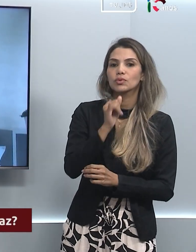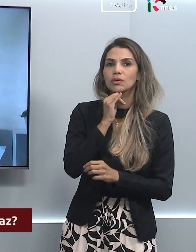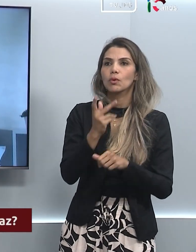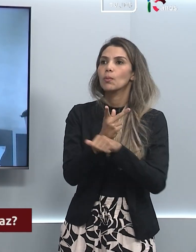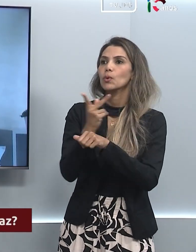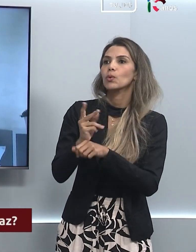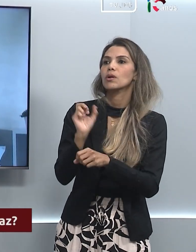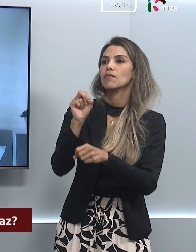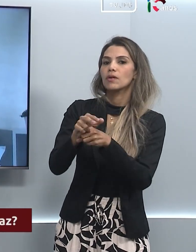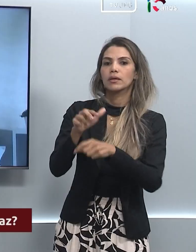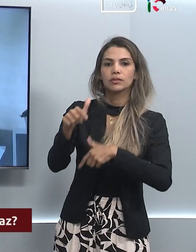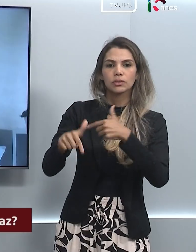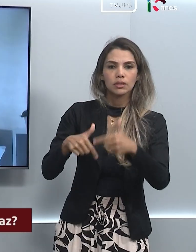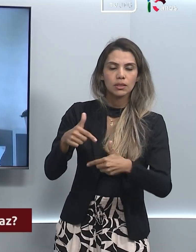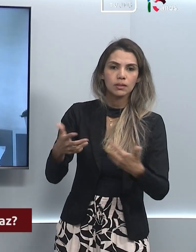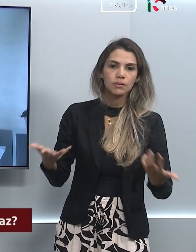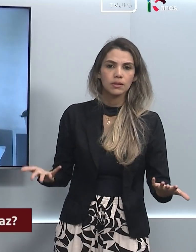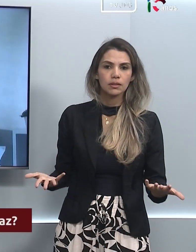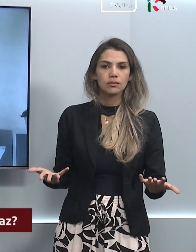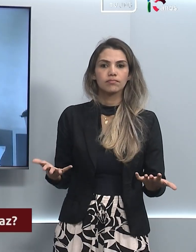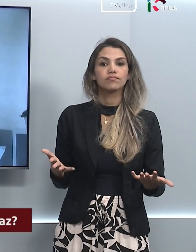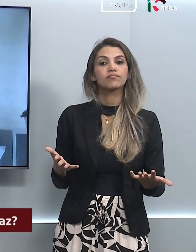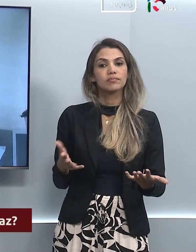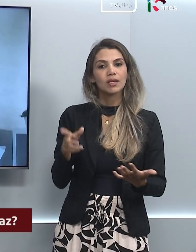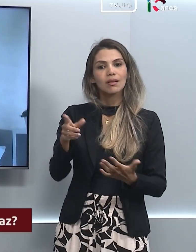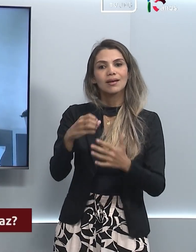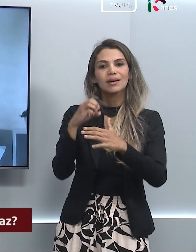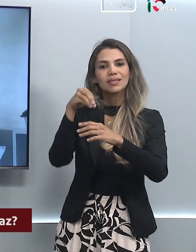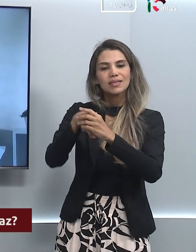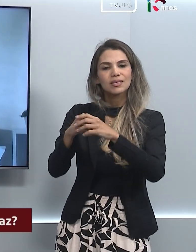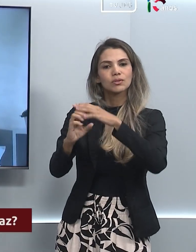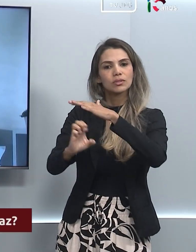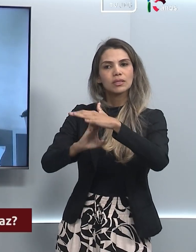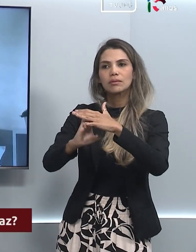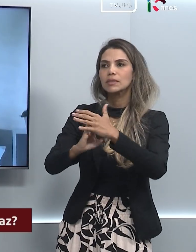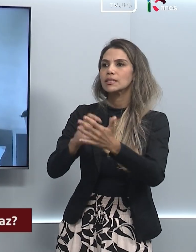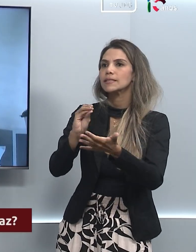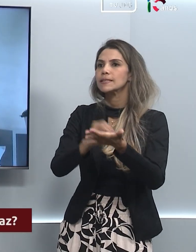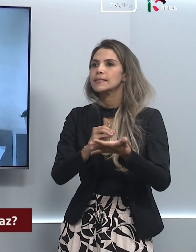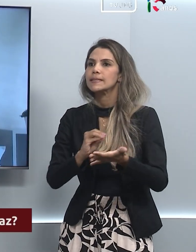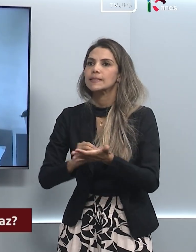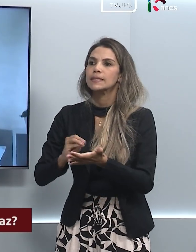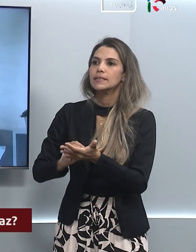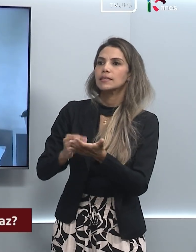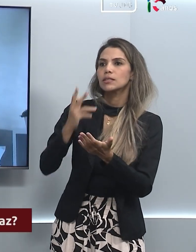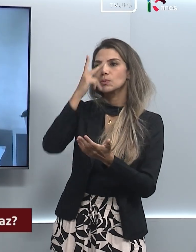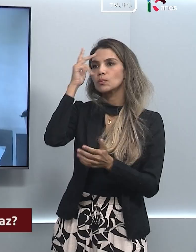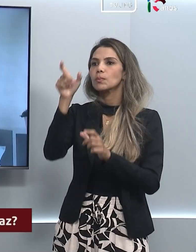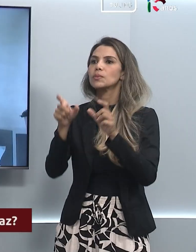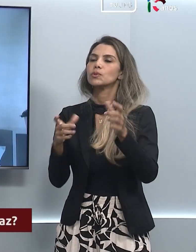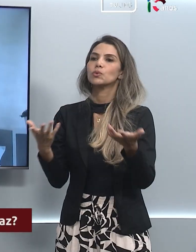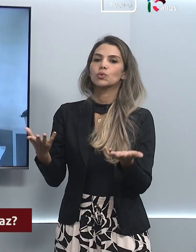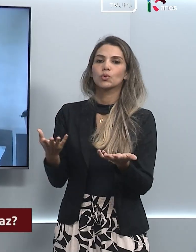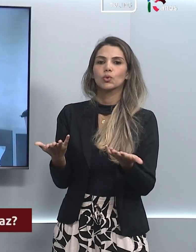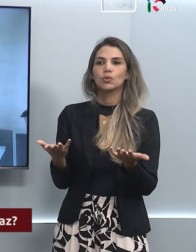emprego, na empresa, por vezes, ela não encontra pessoas que conheçam sobre